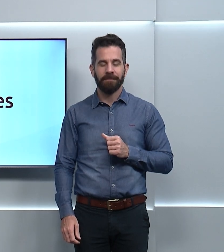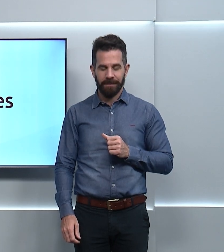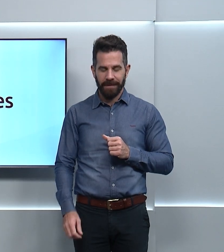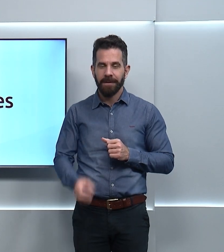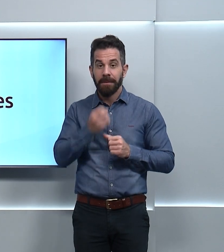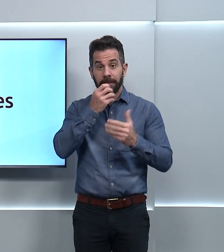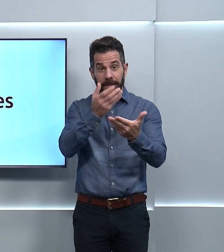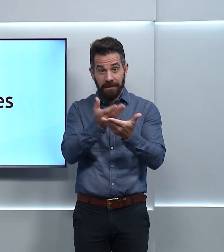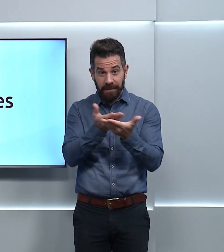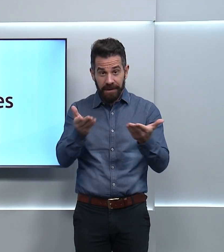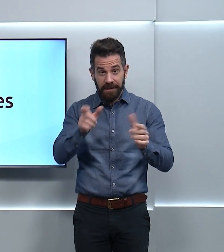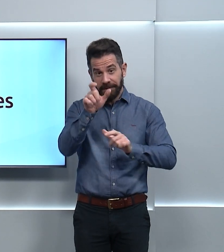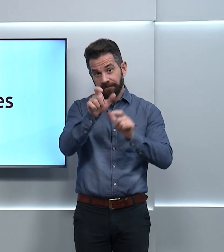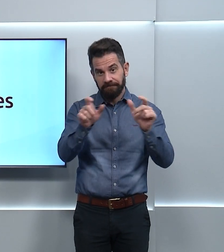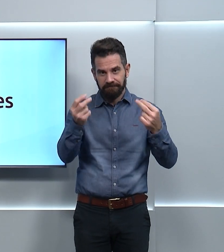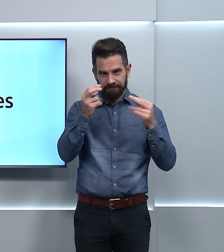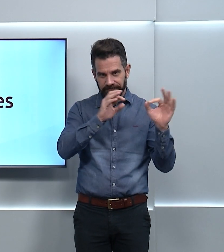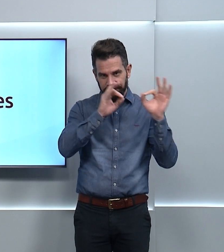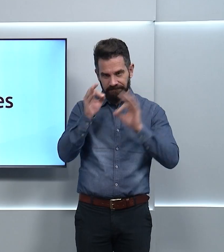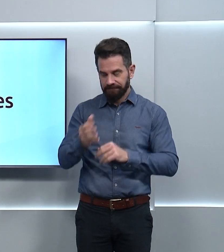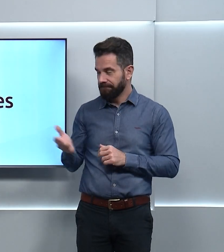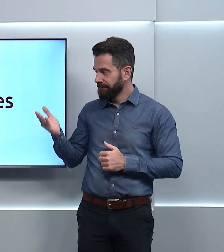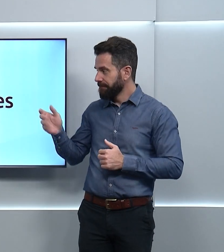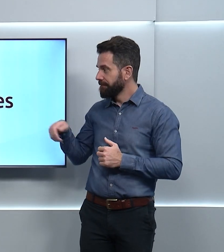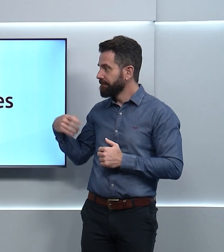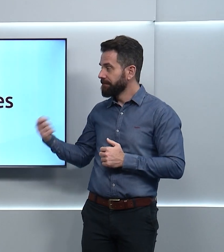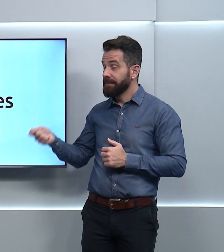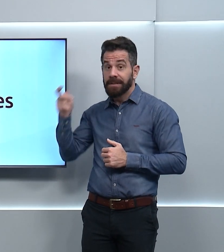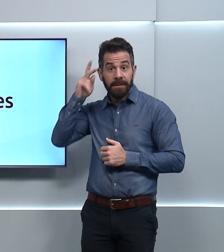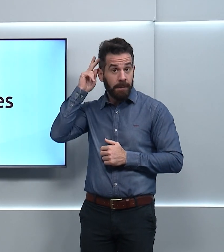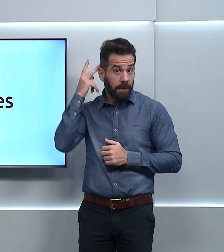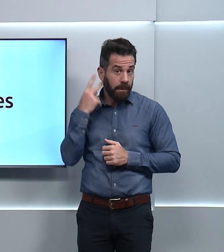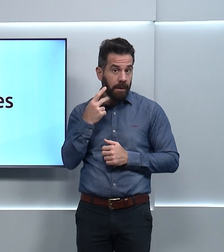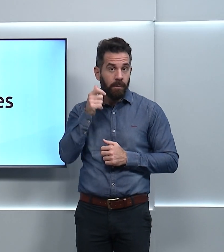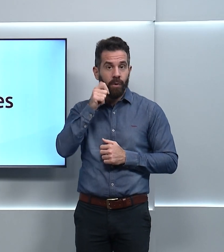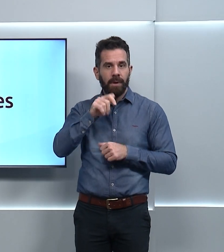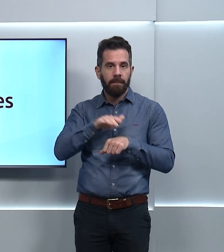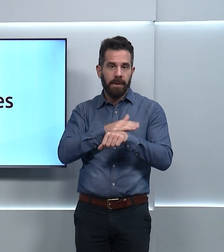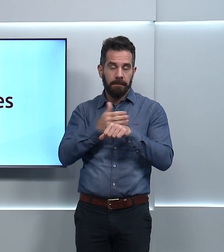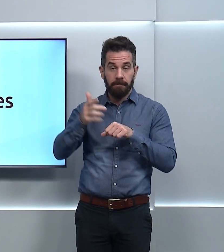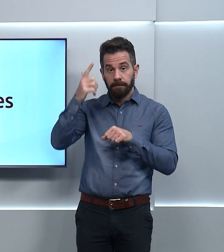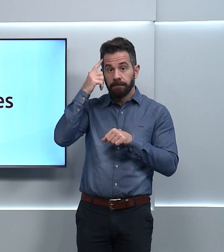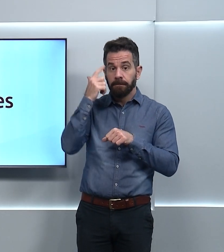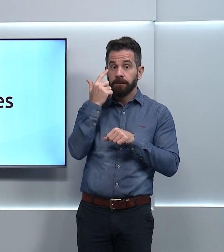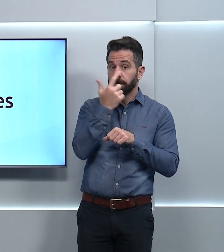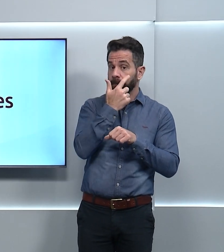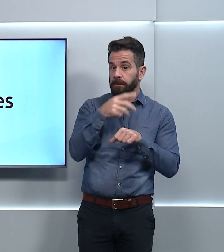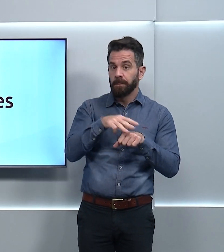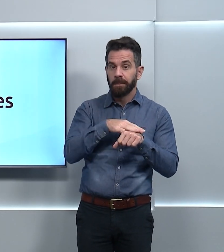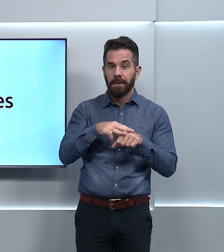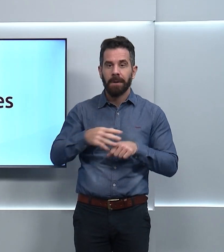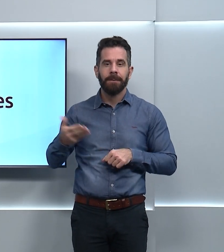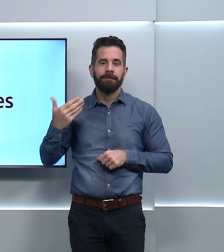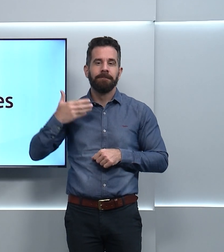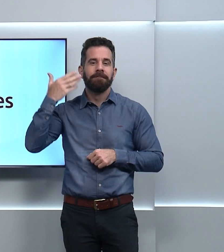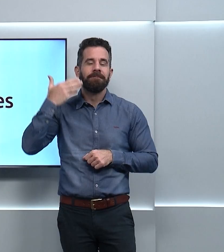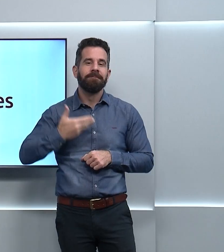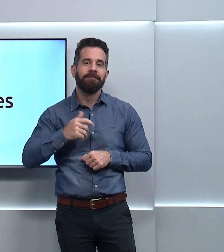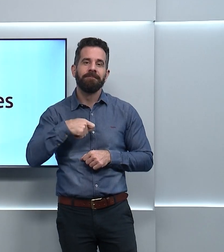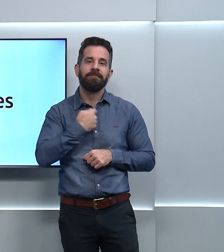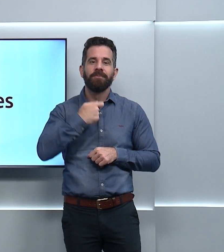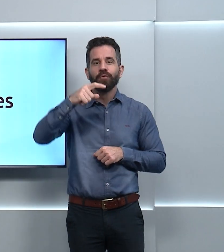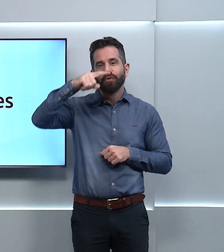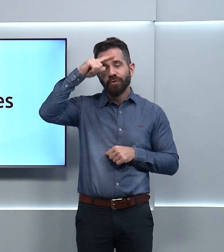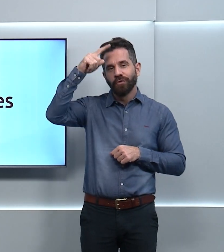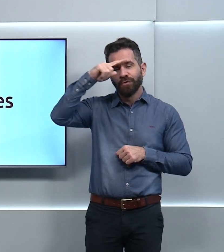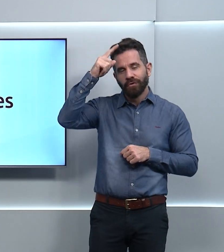Seja bem-vindo e bem-vinda. Eu sou a Camila Maia, uma mulher de pele clara com cabelos e olhos castanhos. À minha esquerda está o professor Diego Barbosa, que